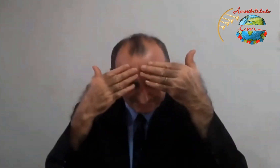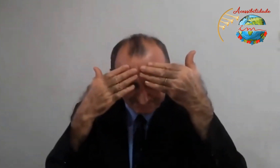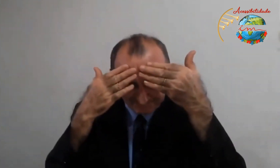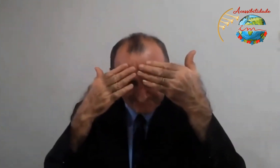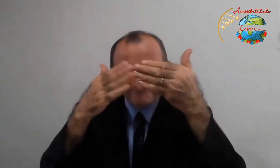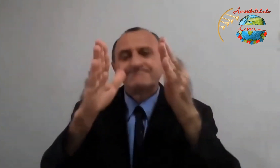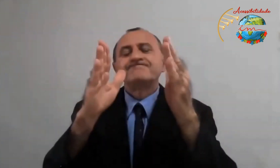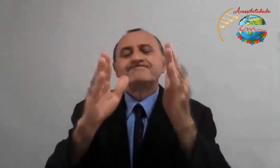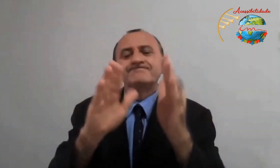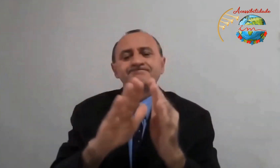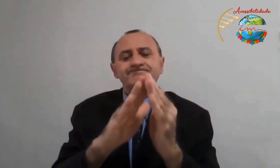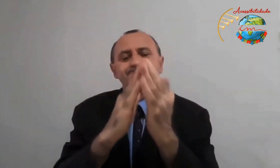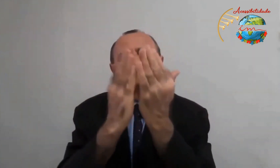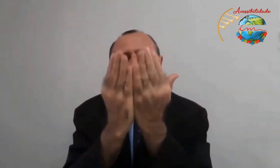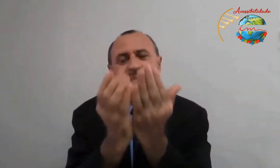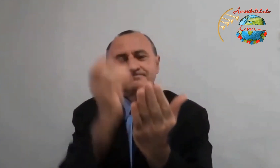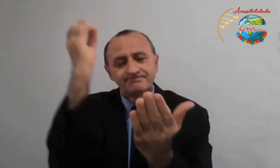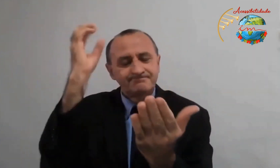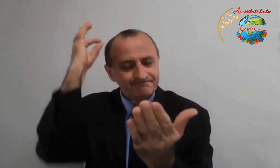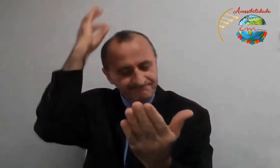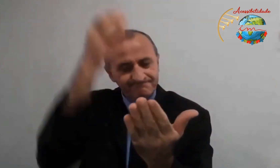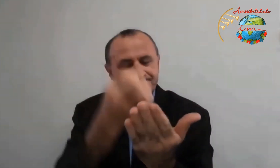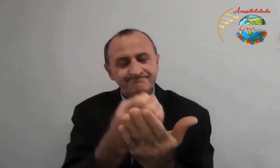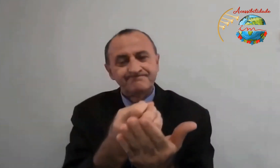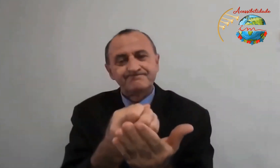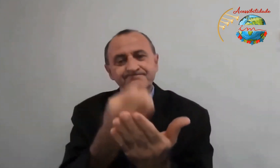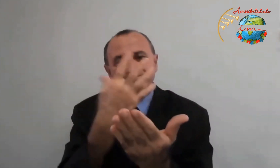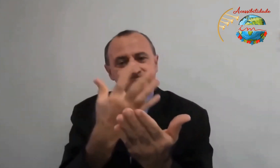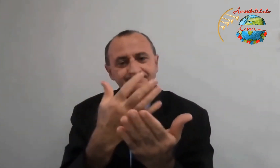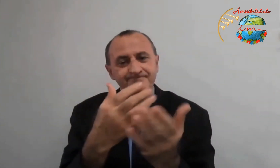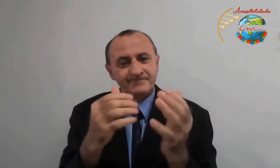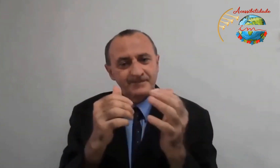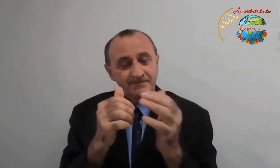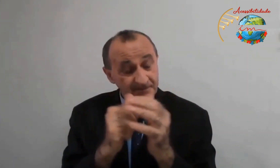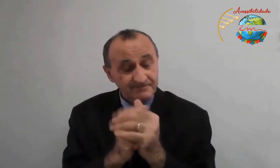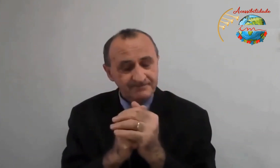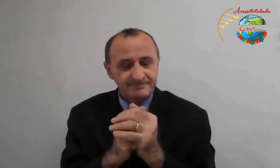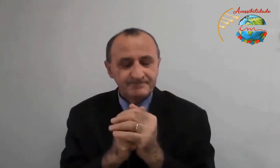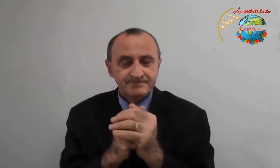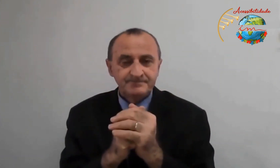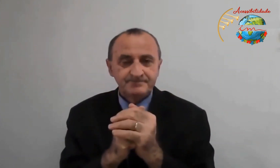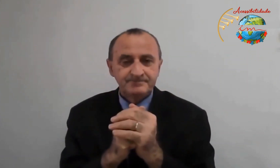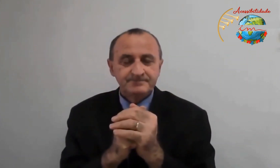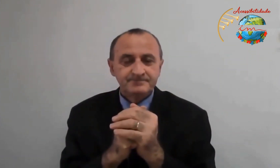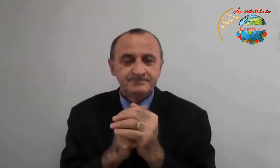esse entendimento da sua palavra revelada pelo Espírito Santo. Amém?